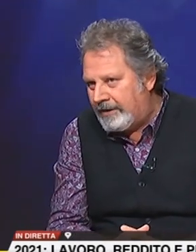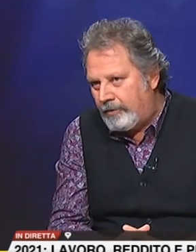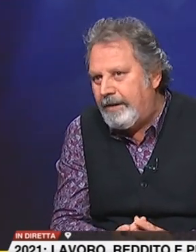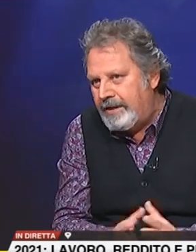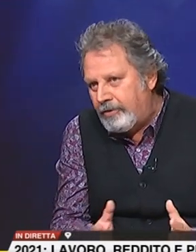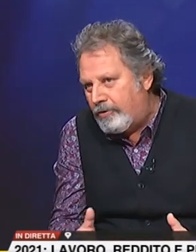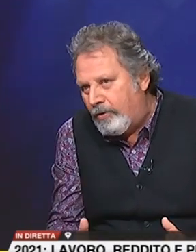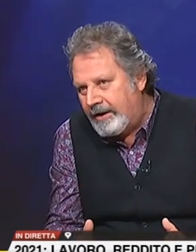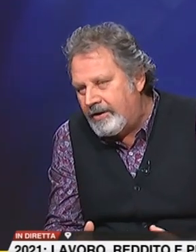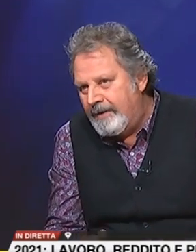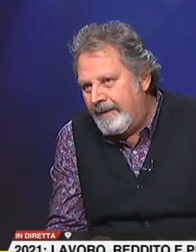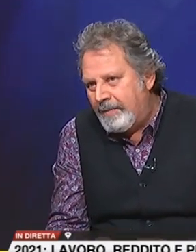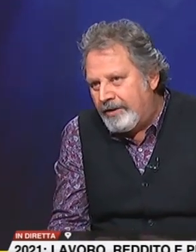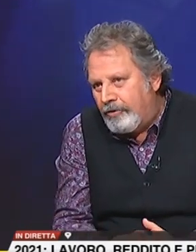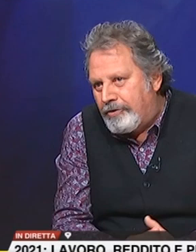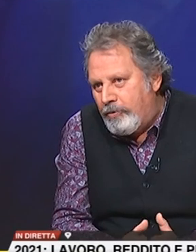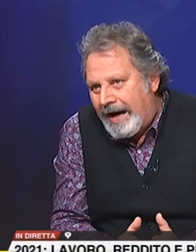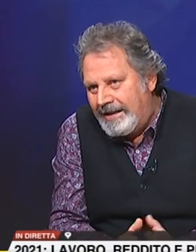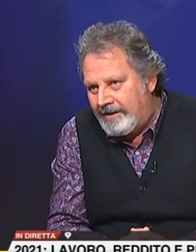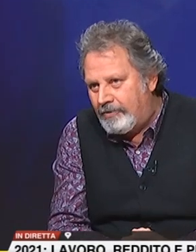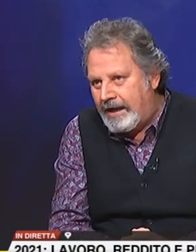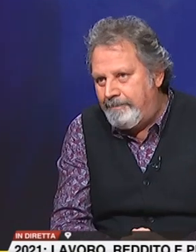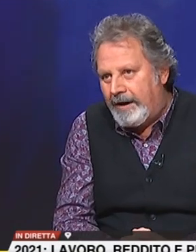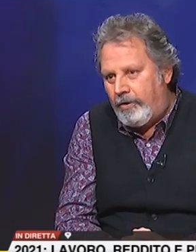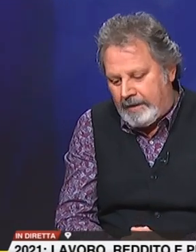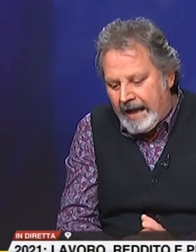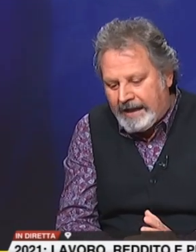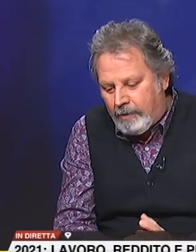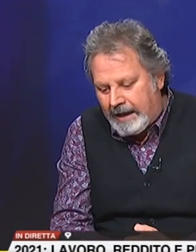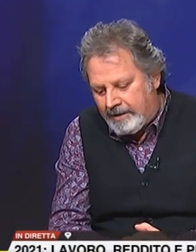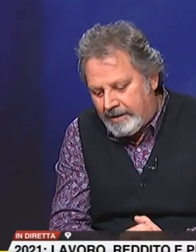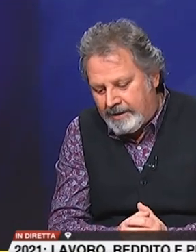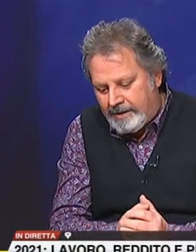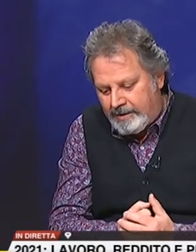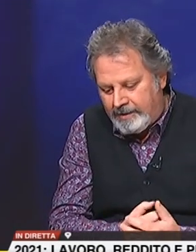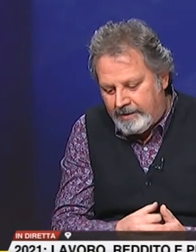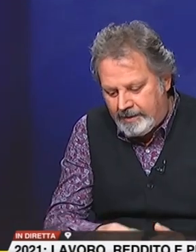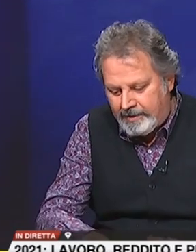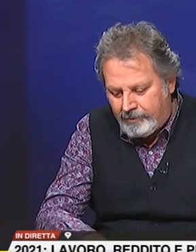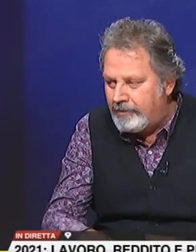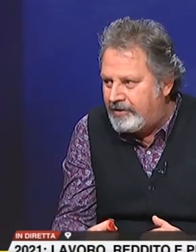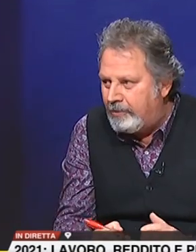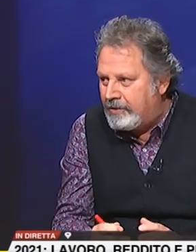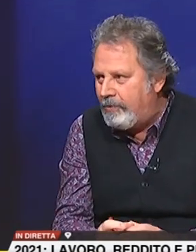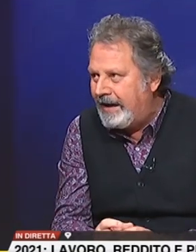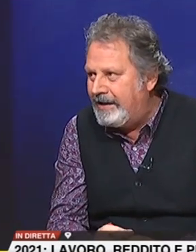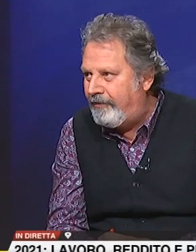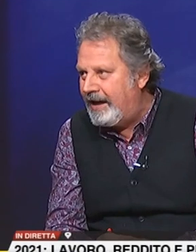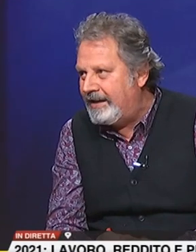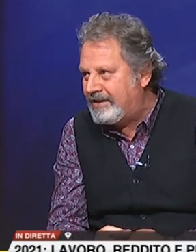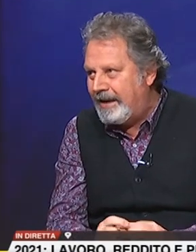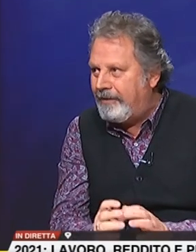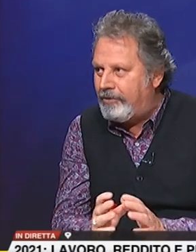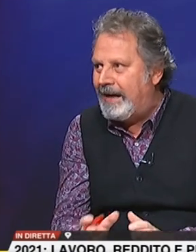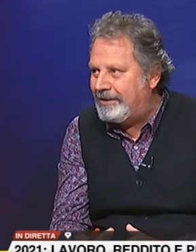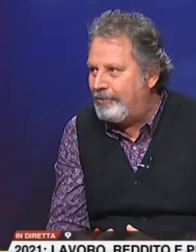hanno fatto e quindi sono i conguagli. Sono i conguagli, ok? Però sì, anche sì, qua, sì. Non, siccome i conguagli li fa